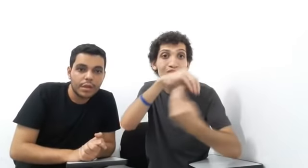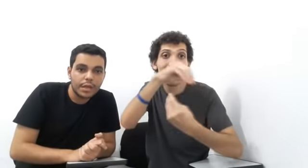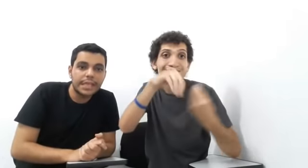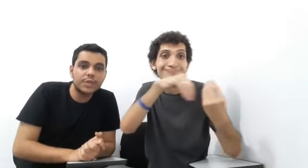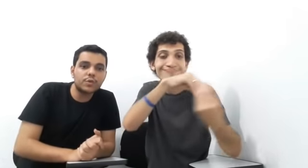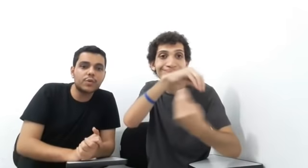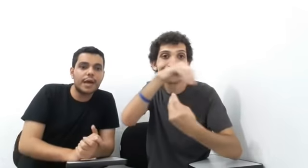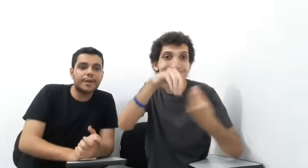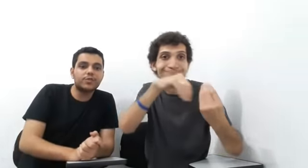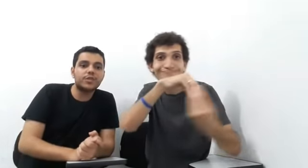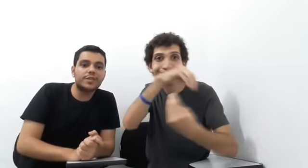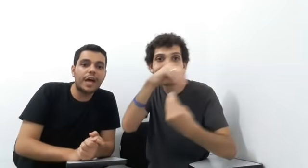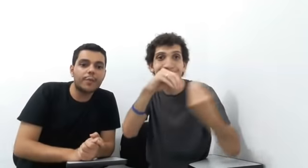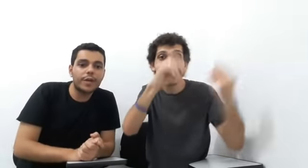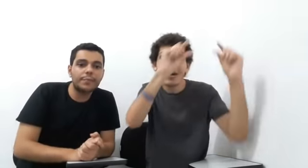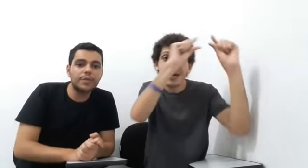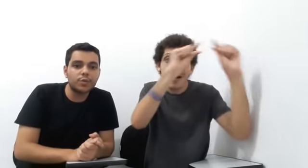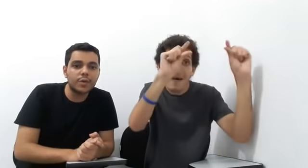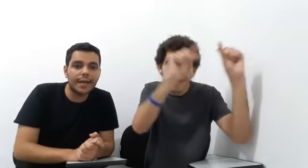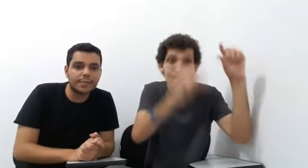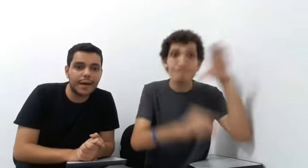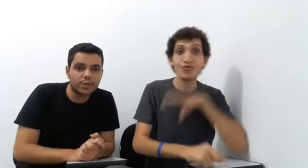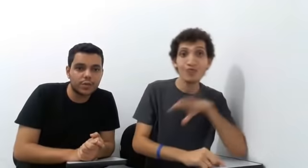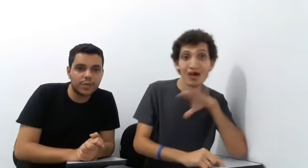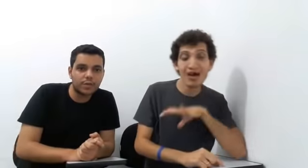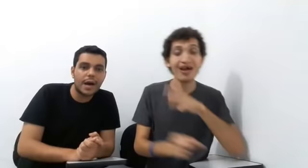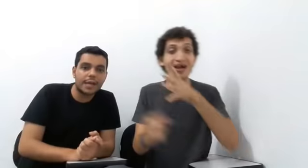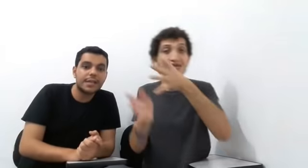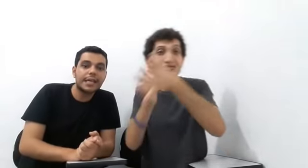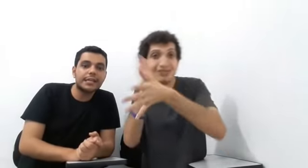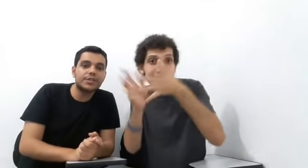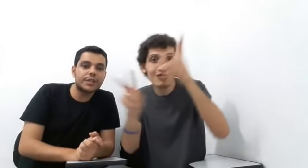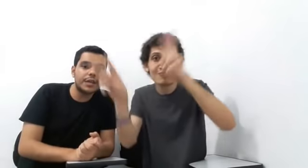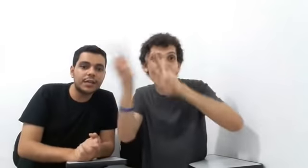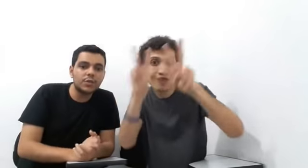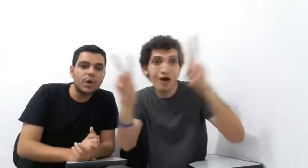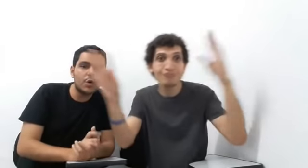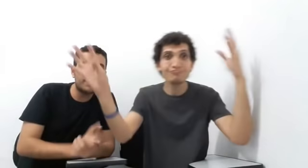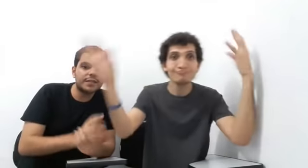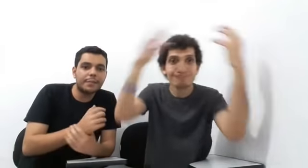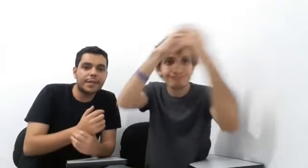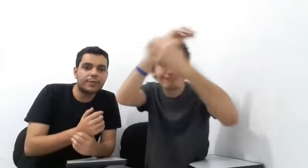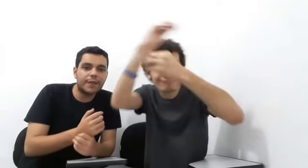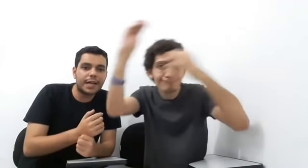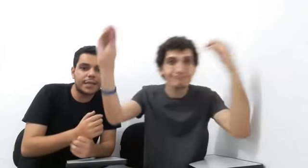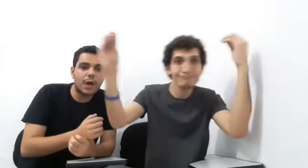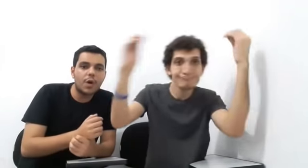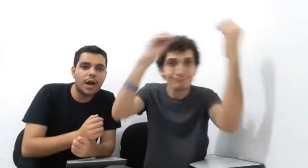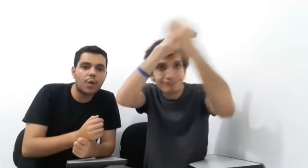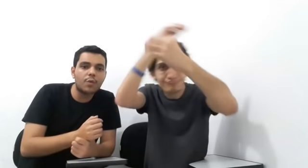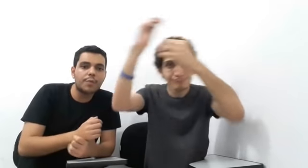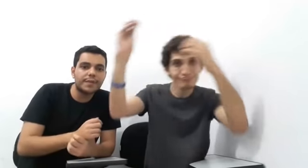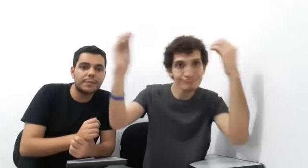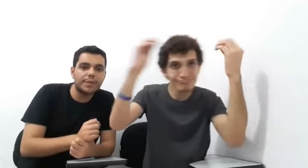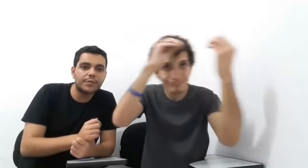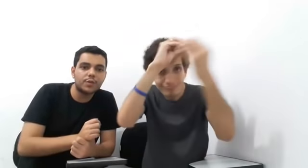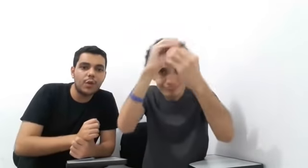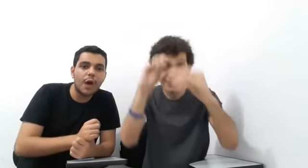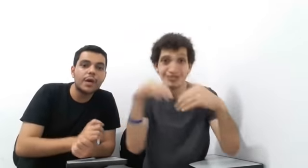E isso é prejudicial porque mistura as bases conceituais. Existe tanto o pensamento frasal, oral, como o pensamento visual, e